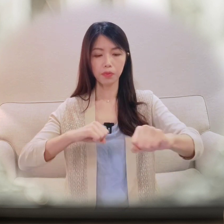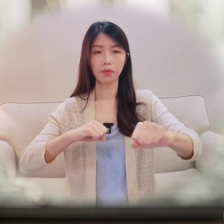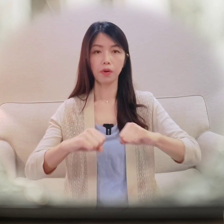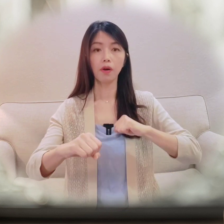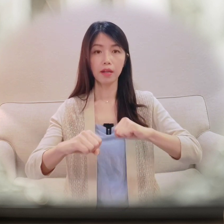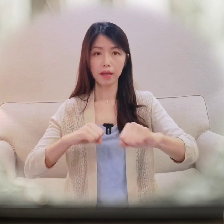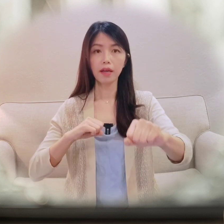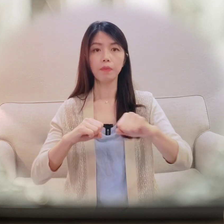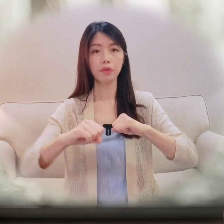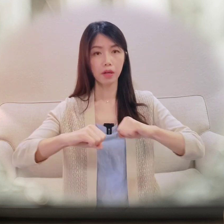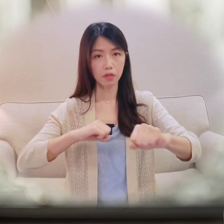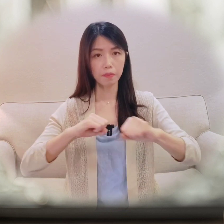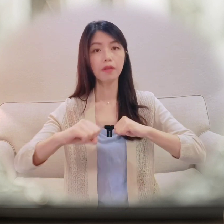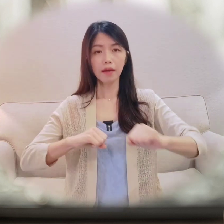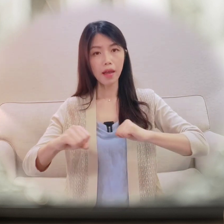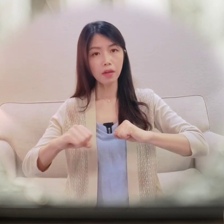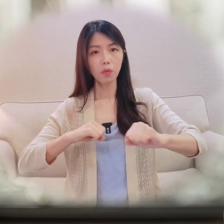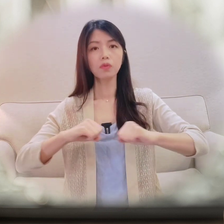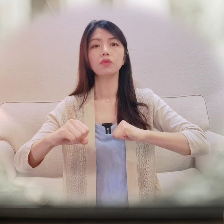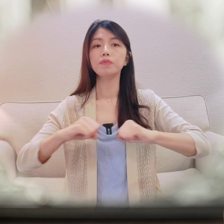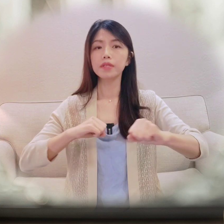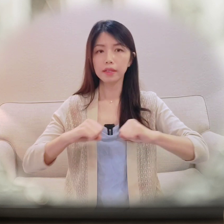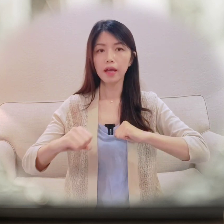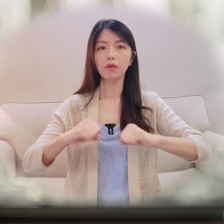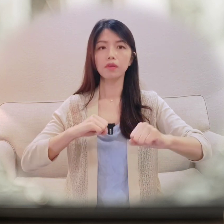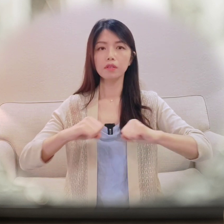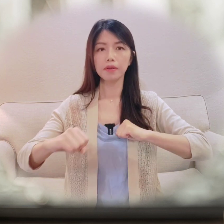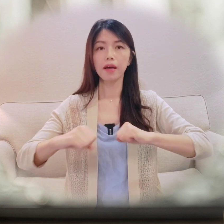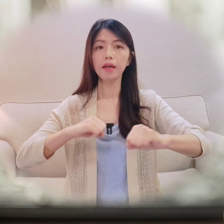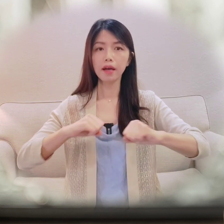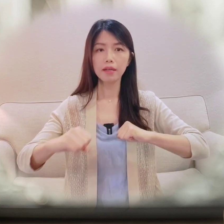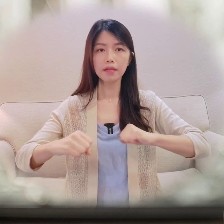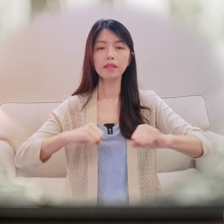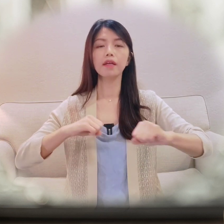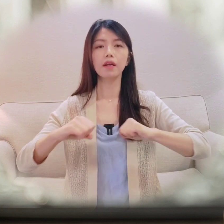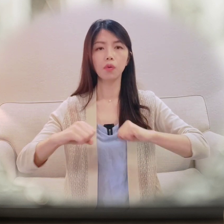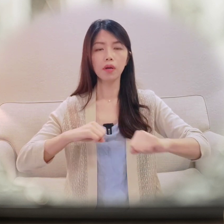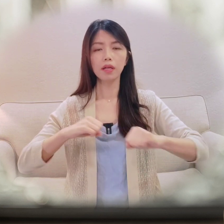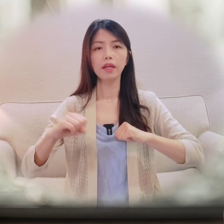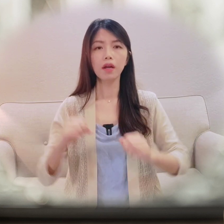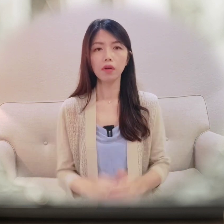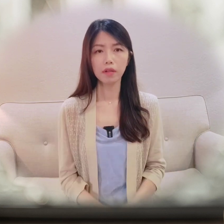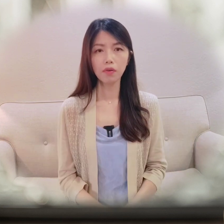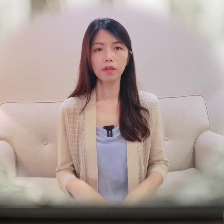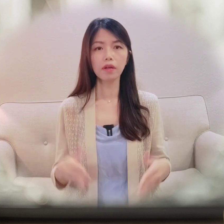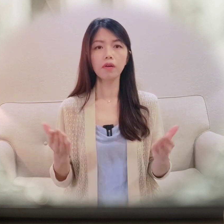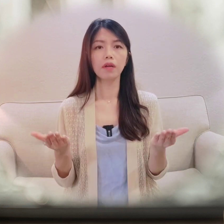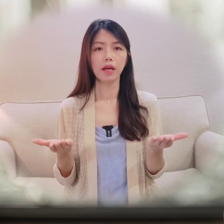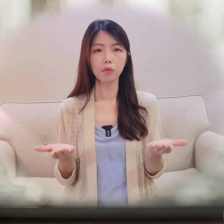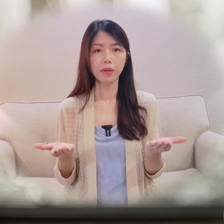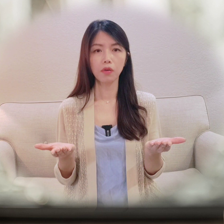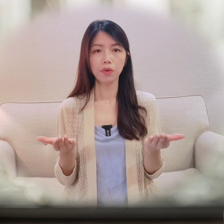앞으로 엇갈리게 앞으로 나가주시면 행동, 움직이다, 이런 뜻입니다. 행하신 일로. 일이라고 한 뜻의